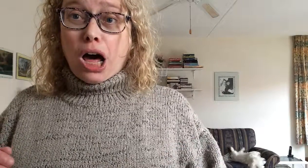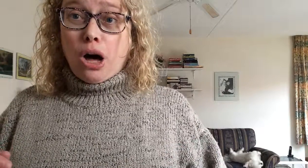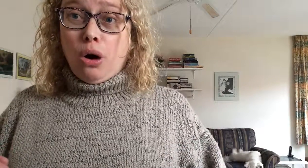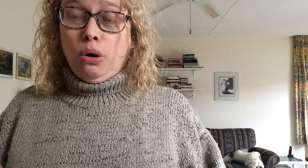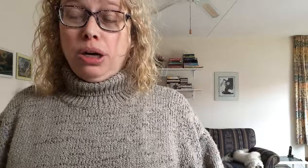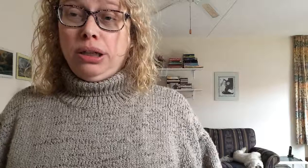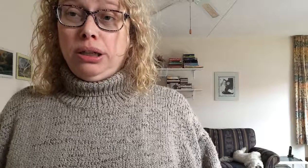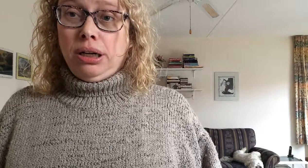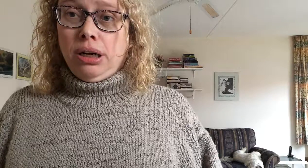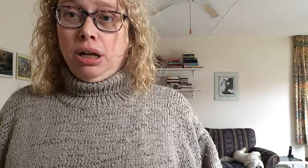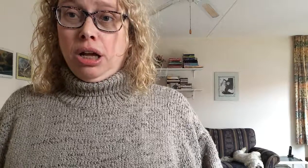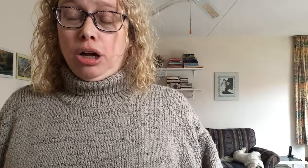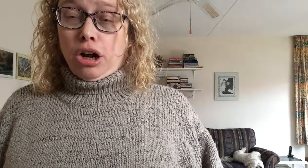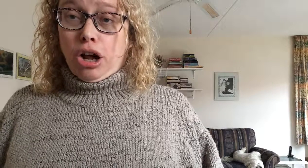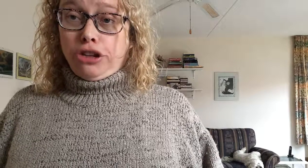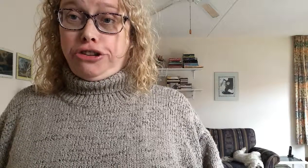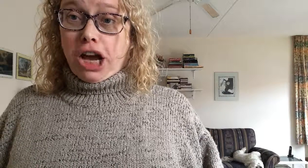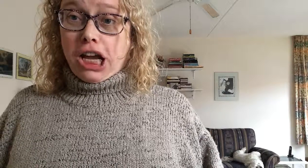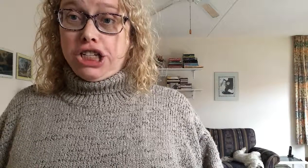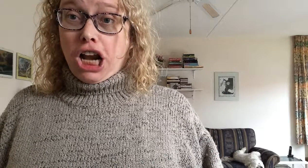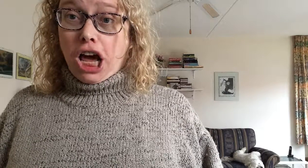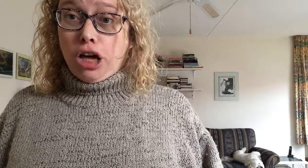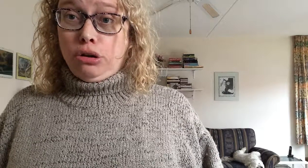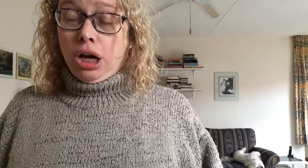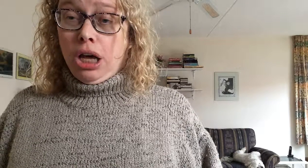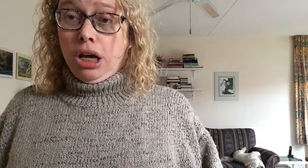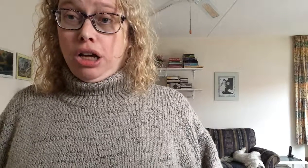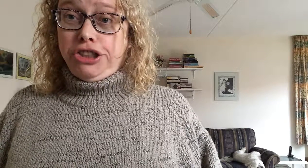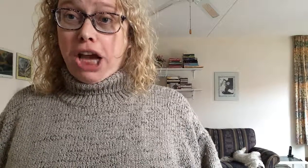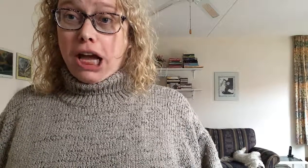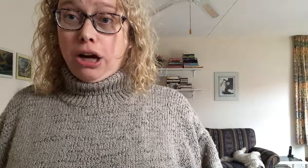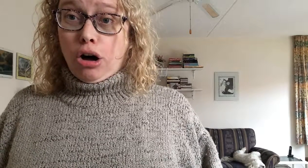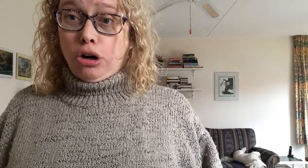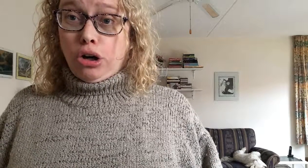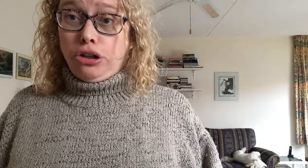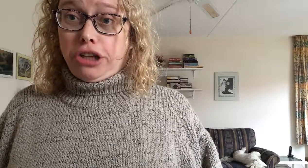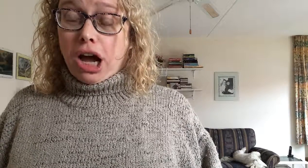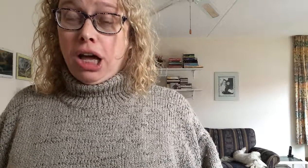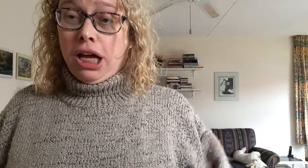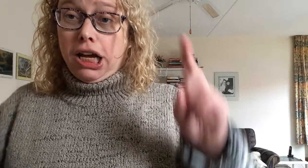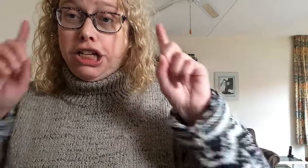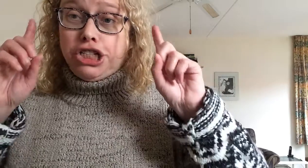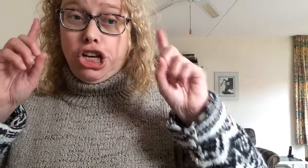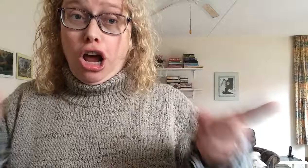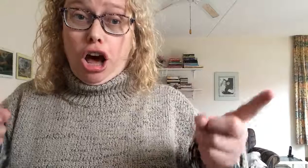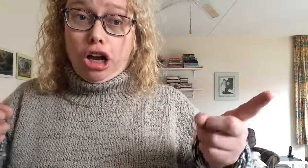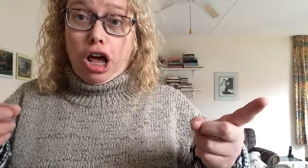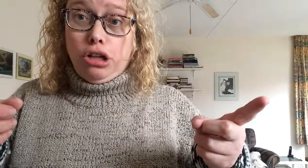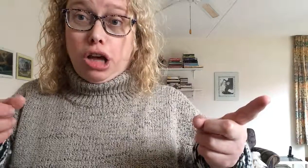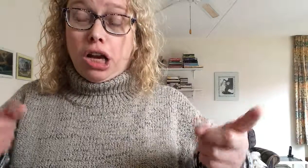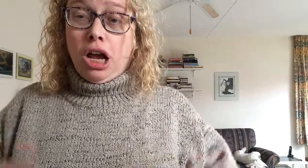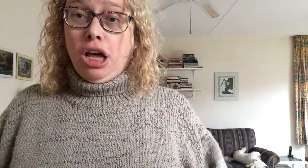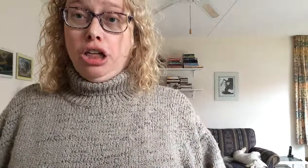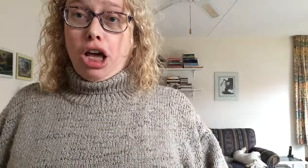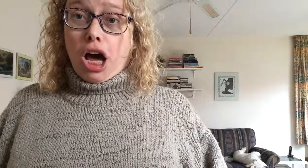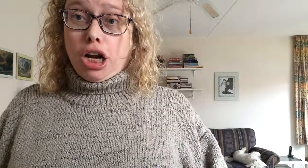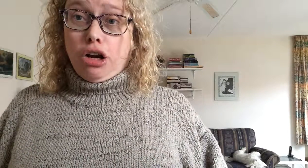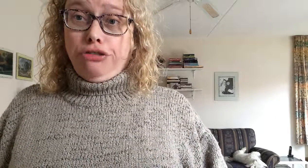Wow! Groente is leuk! Een jingle groente is nog leuker. Jeroen